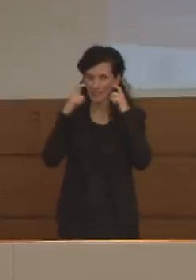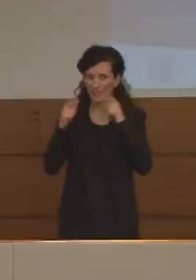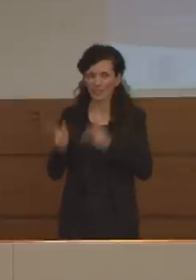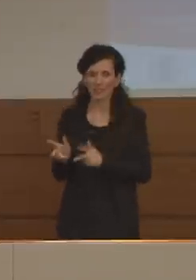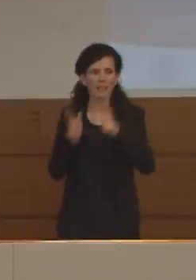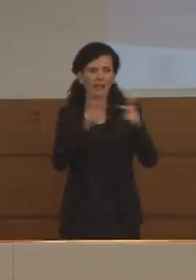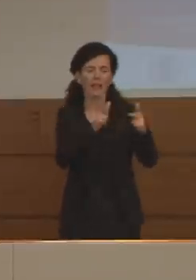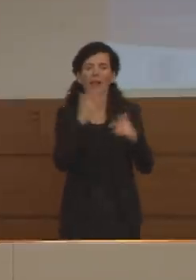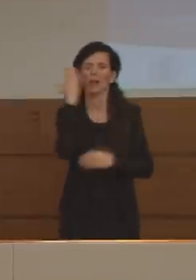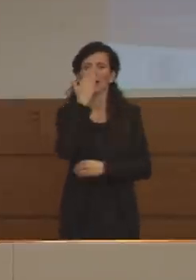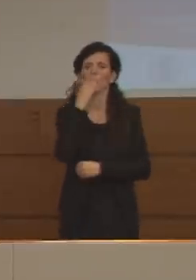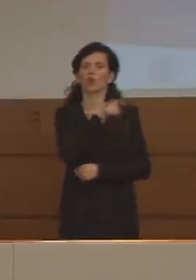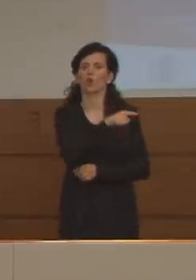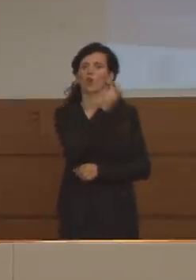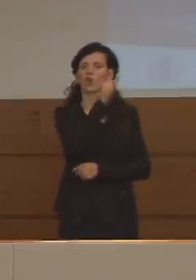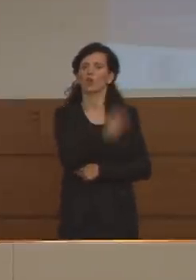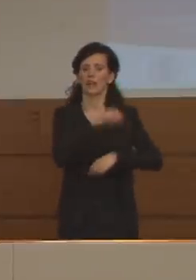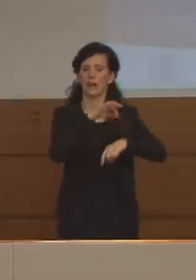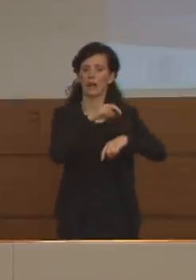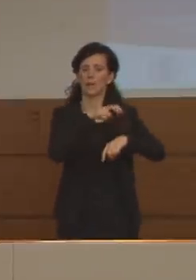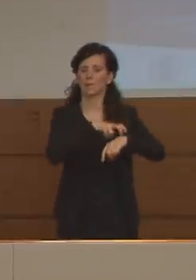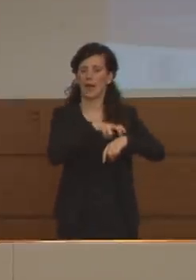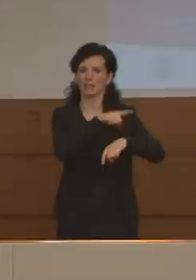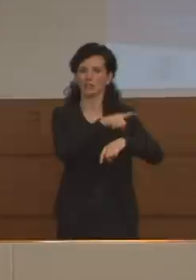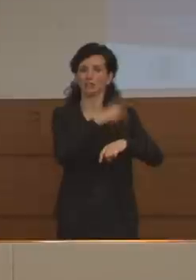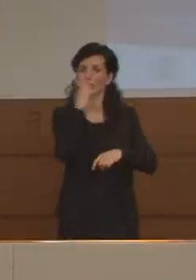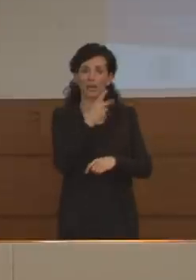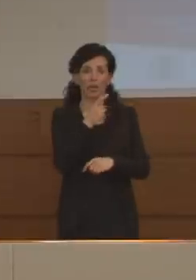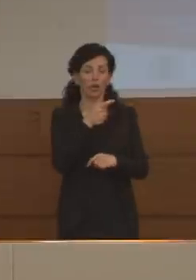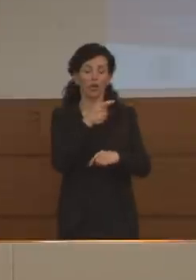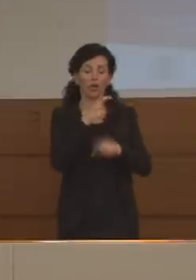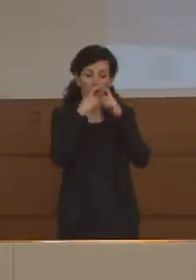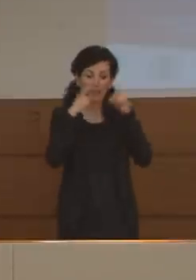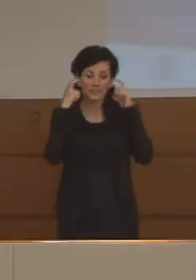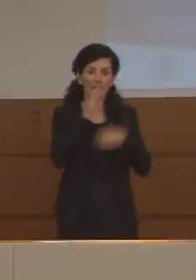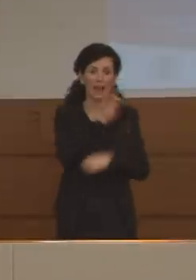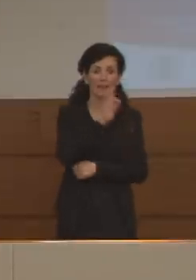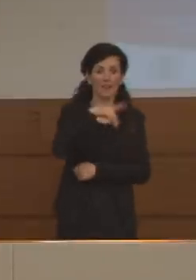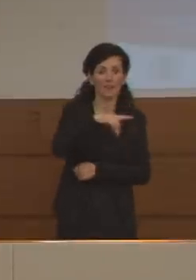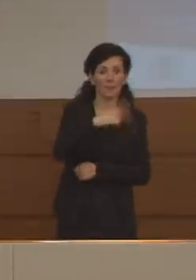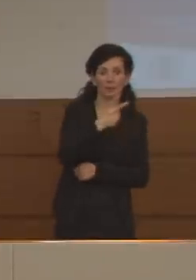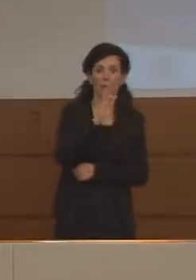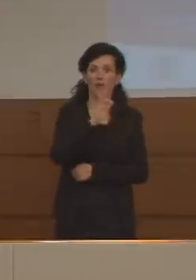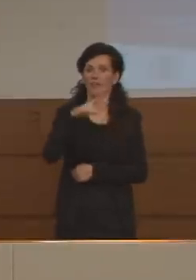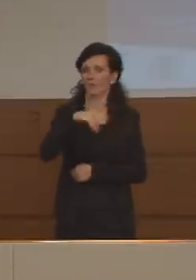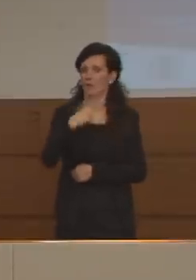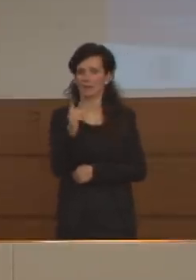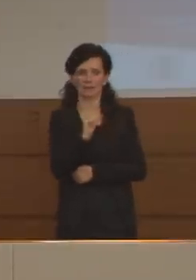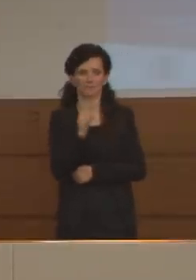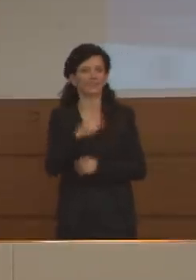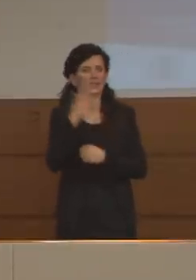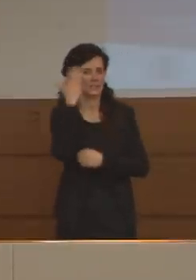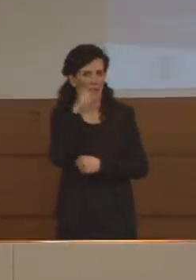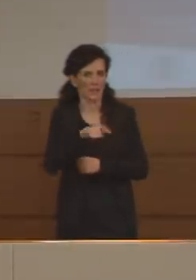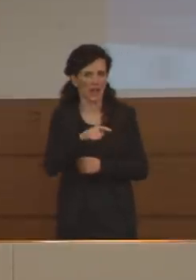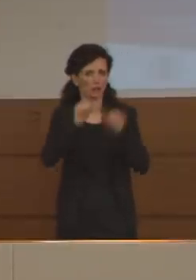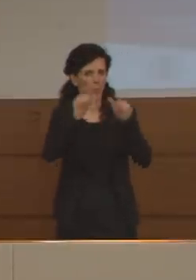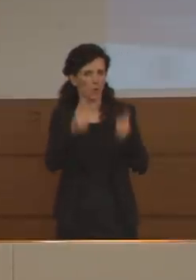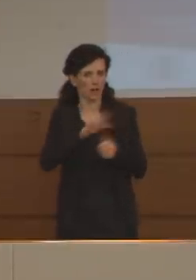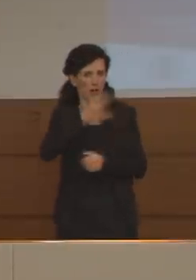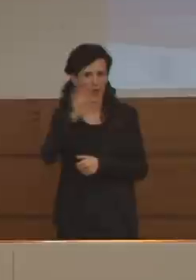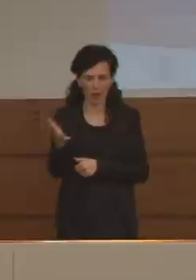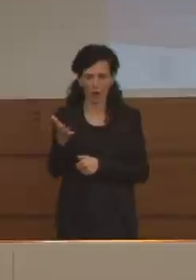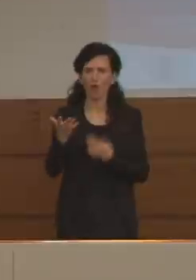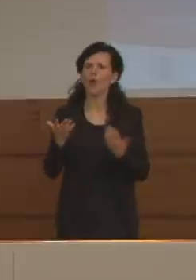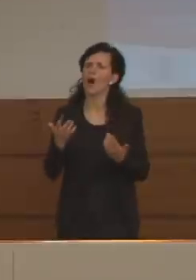errore ai medici cioè non erano quelle adeguate ffp2 ffp3 volevo sapere come come stanno